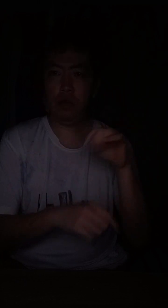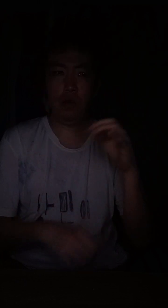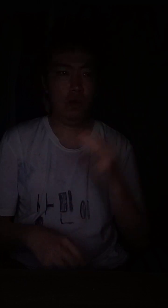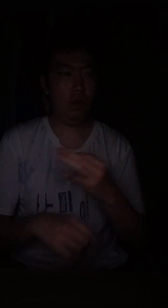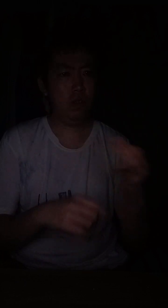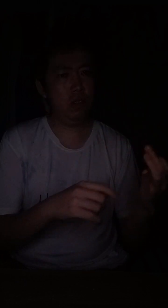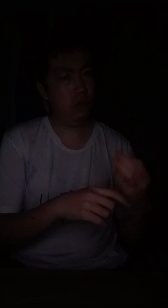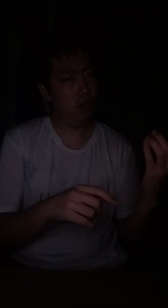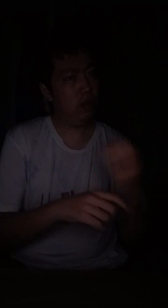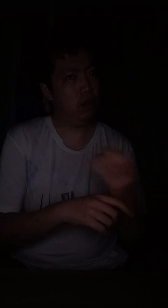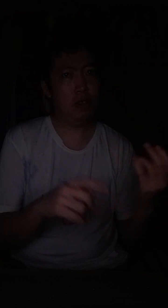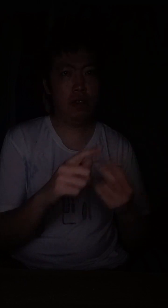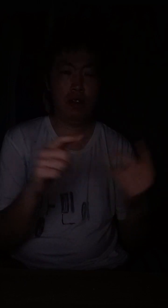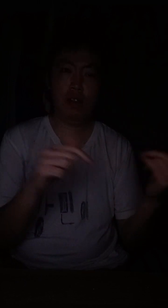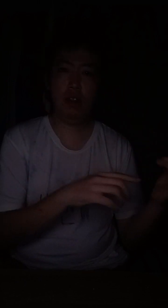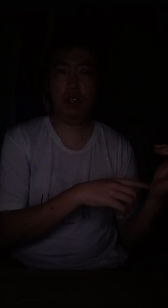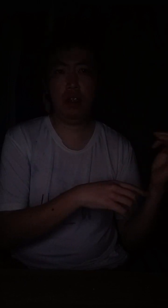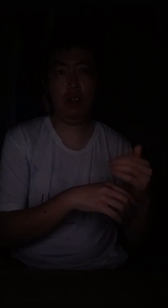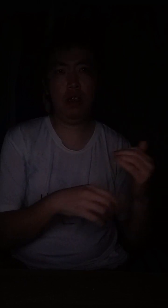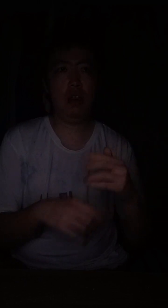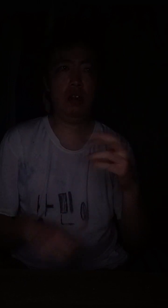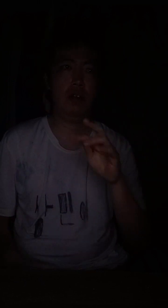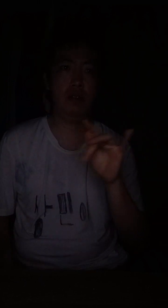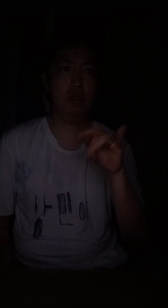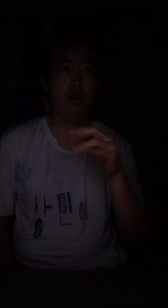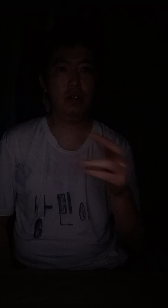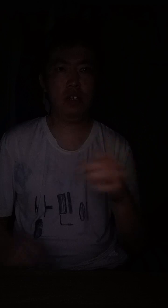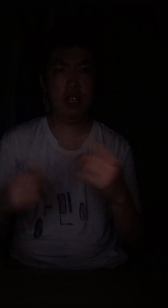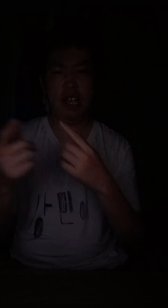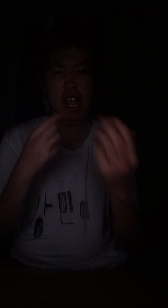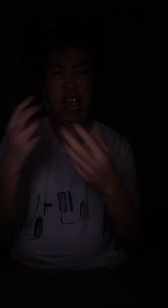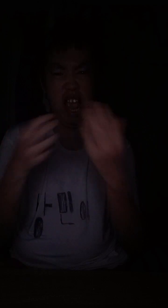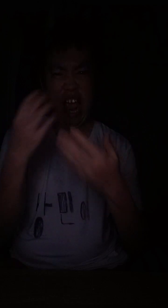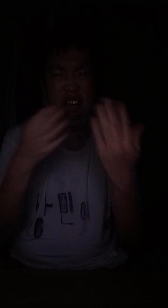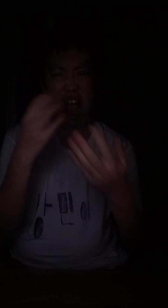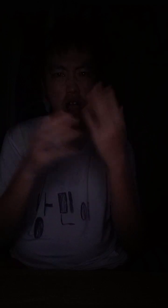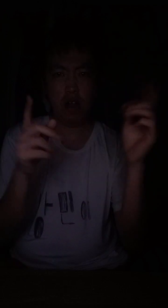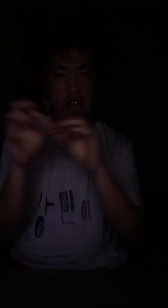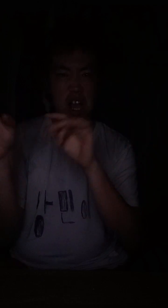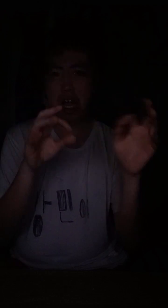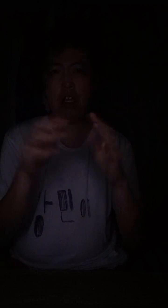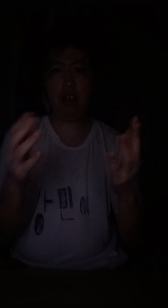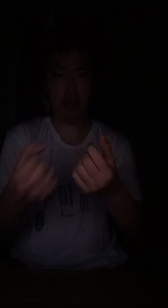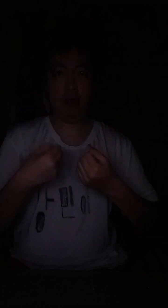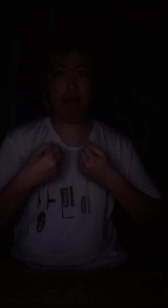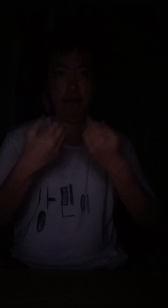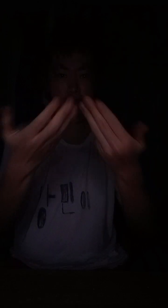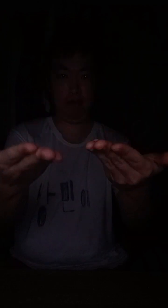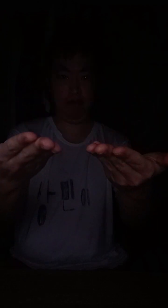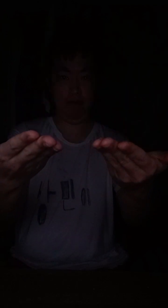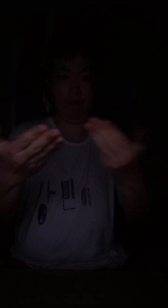여당은 문제없는 인사라고 맞섰는데 고성과 막말도 오갔습니다. 김기태 기자입니다.